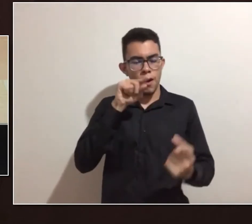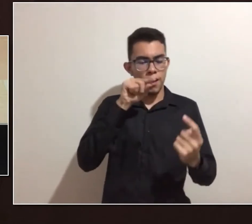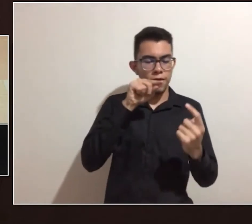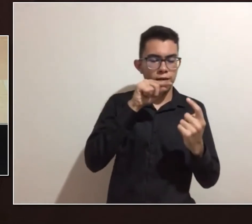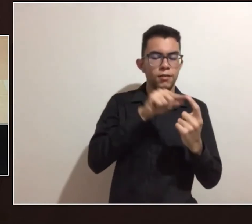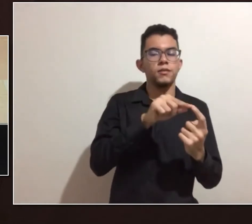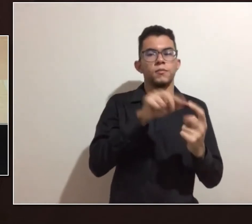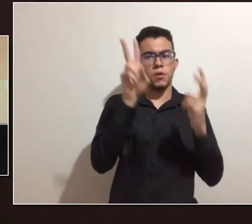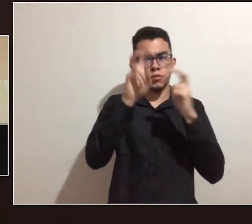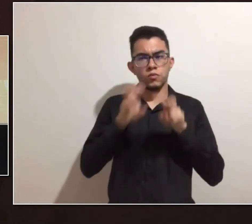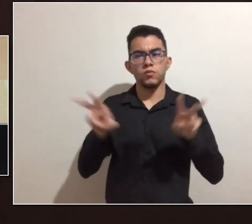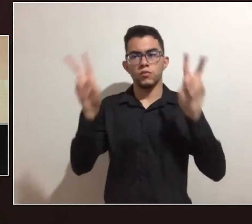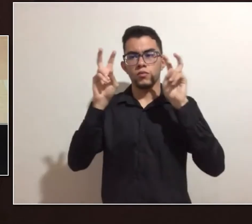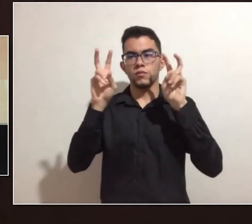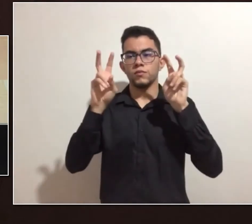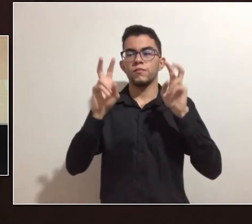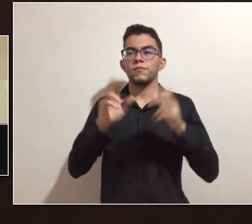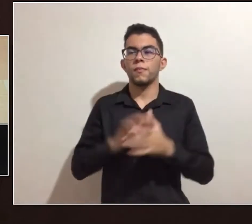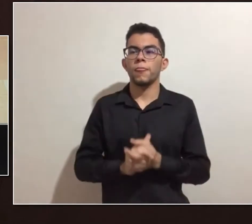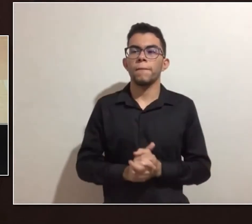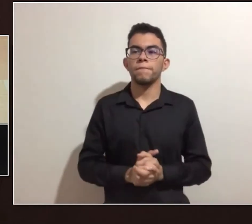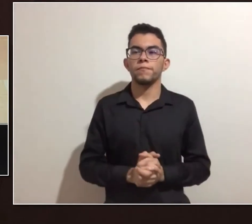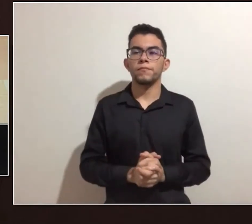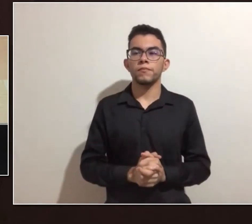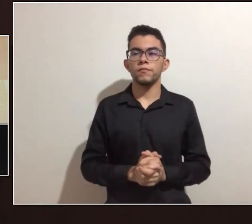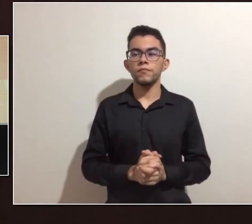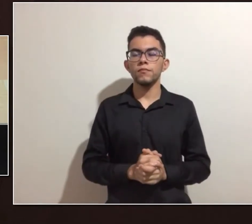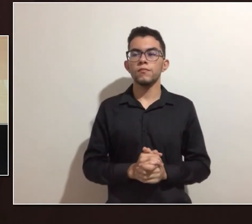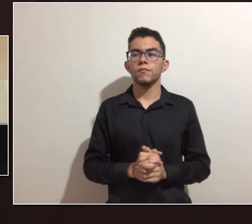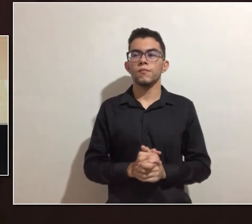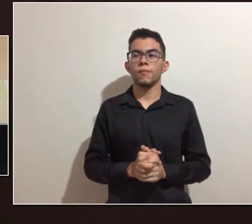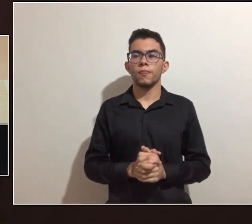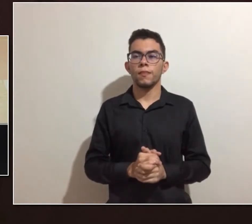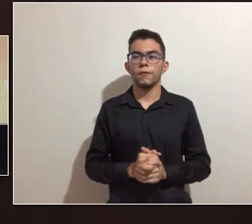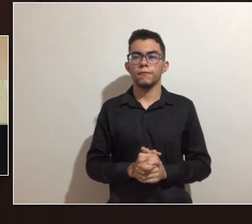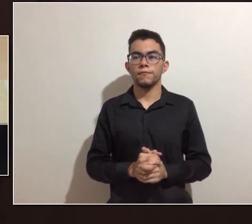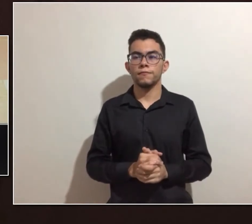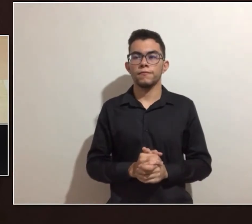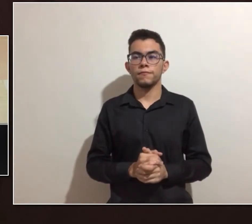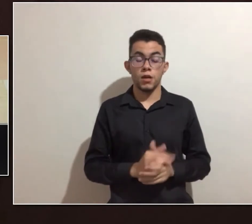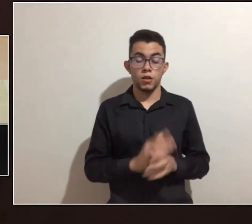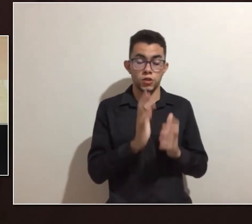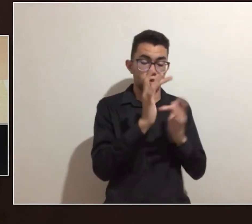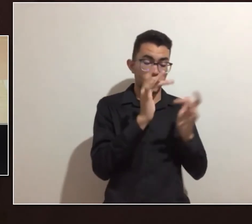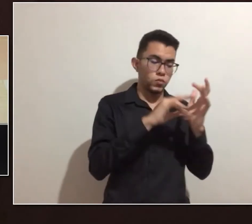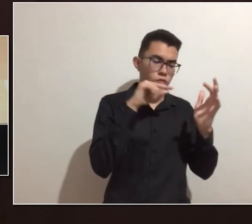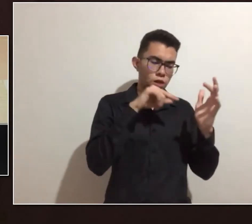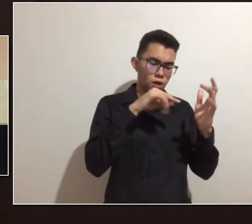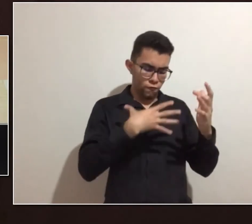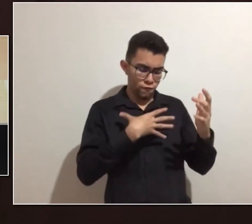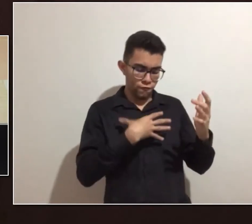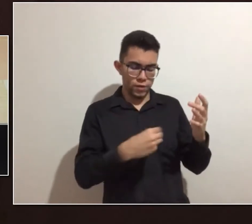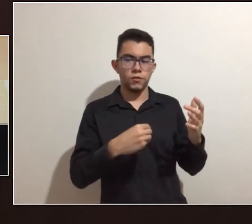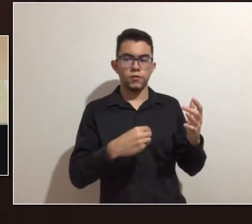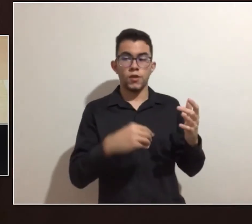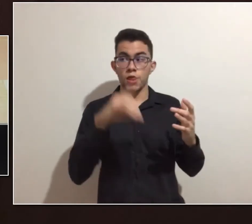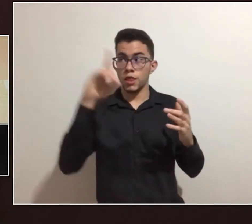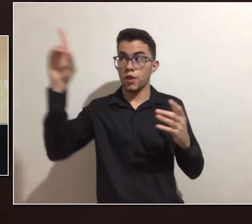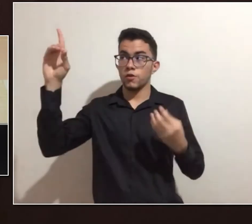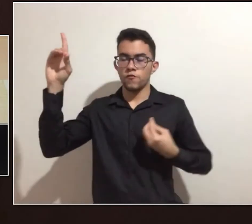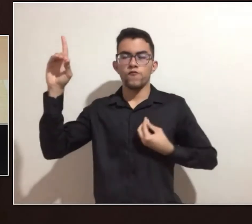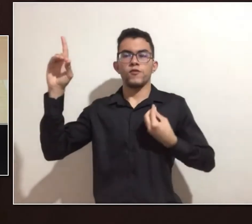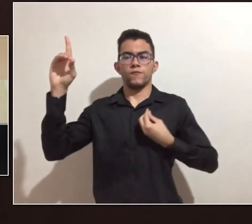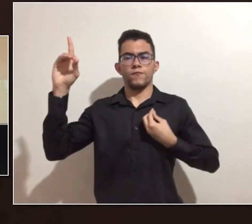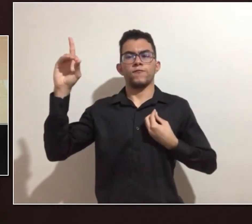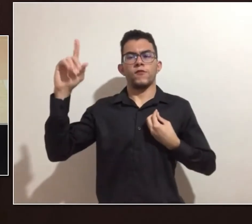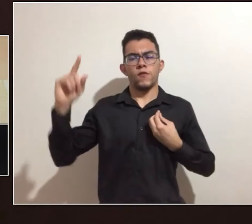o Pai revelou a Pedro. Ele é o Cristo e o Filho do Deus vivo. Então o Evangelho, irmãos, é